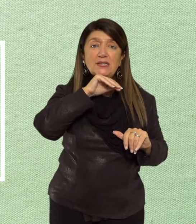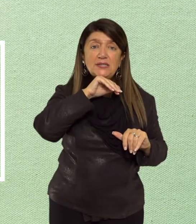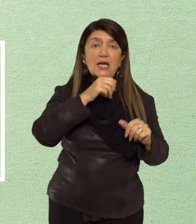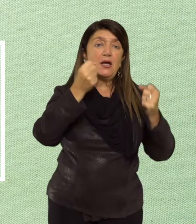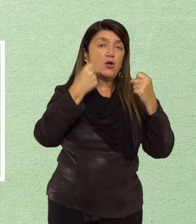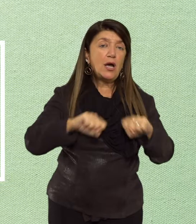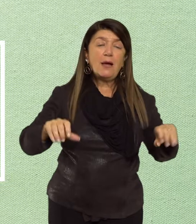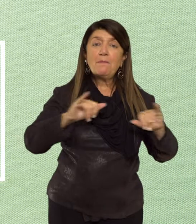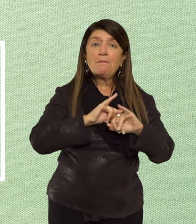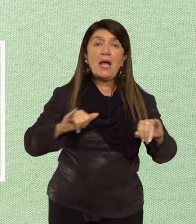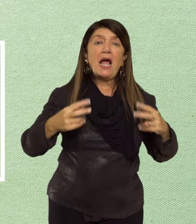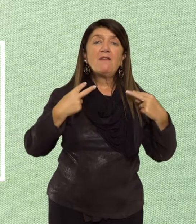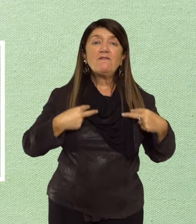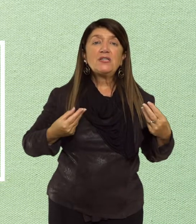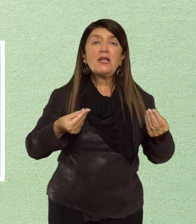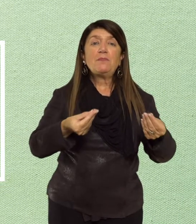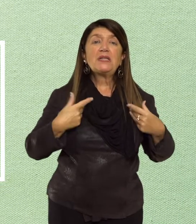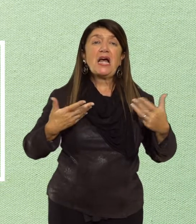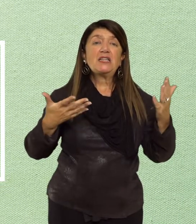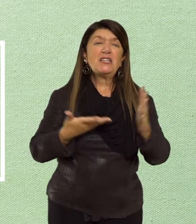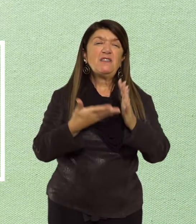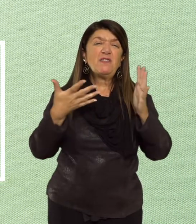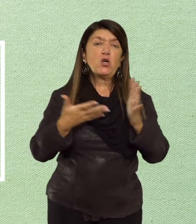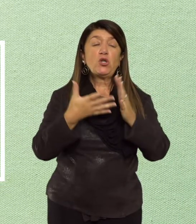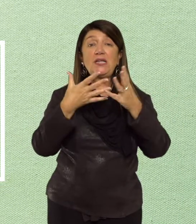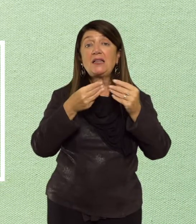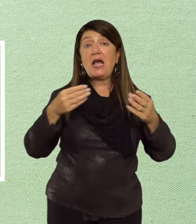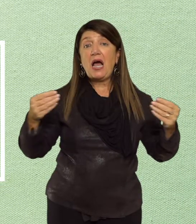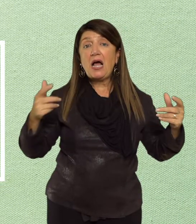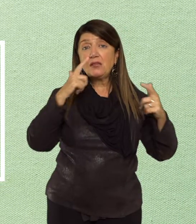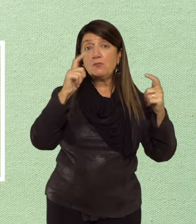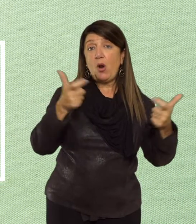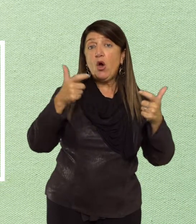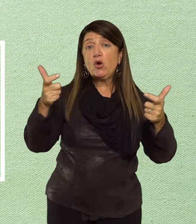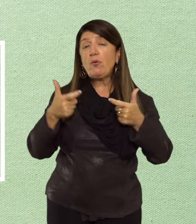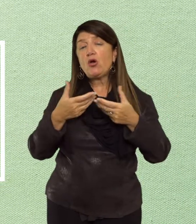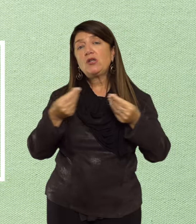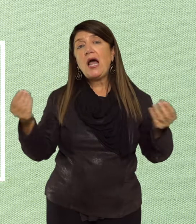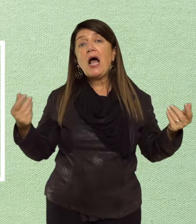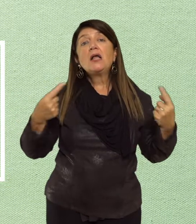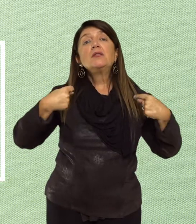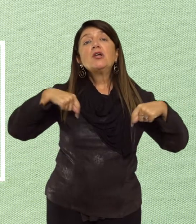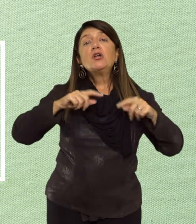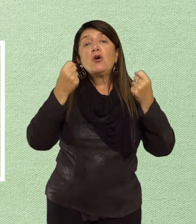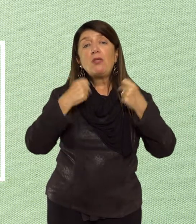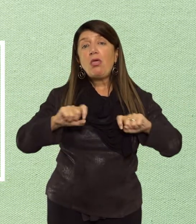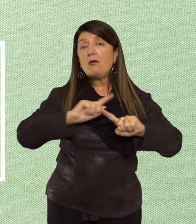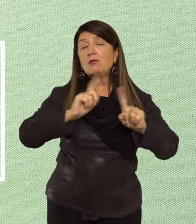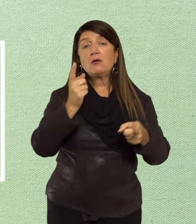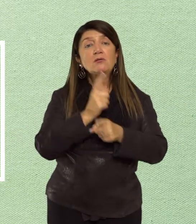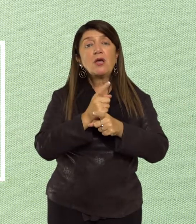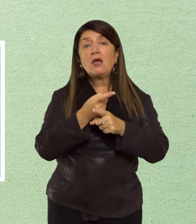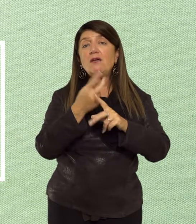tantissimi ostacoli, tantissime difficoltà, però noi dobbiamo trovare il modo per superarlo. E noi, insomma, siamo degli esseri umani,